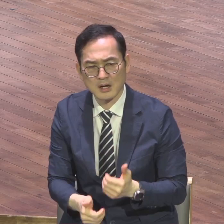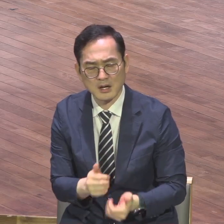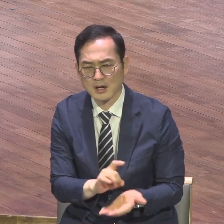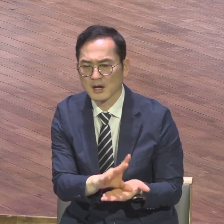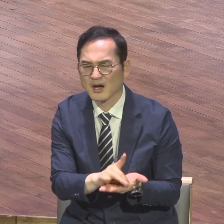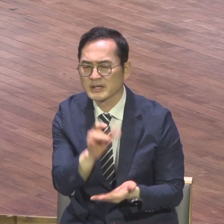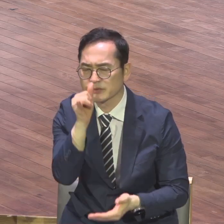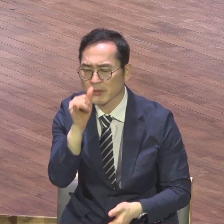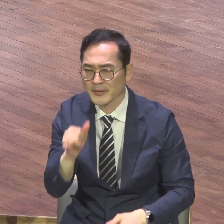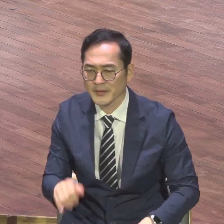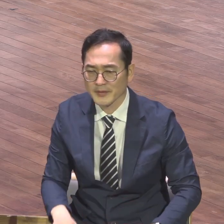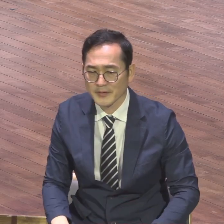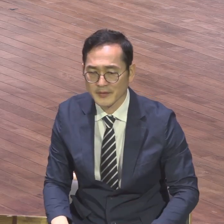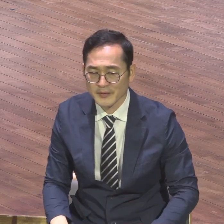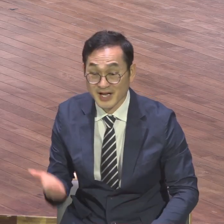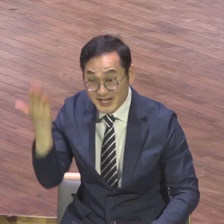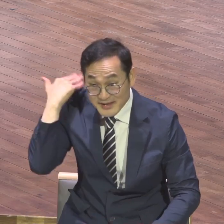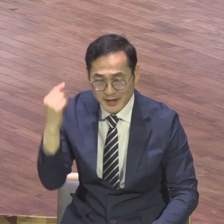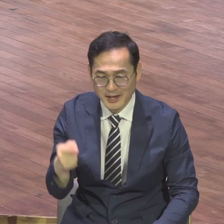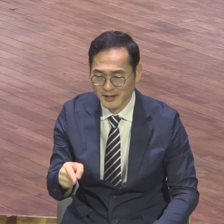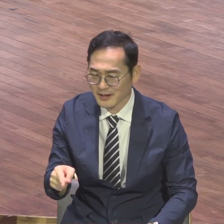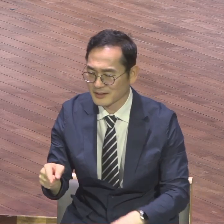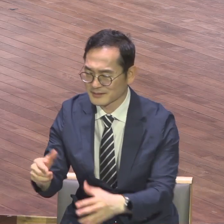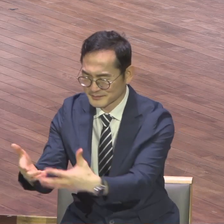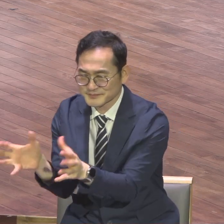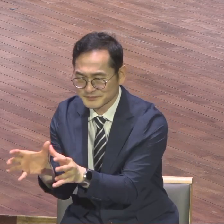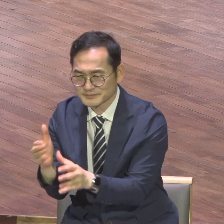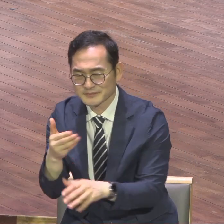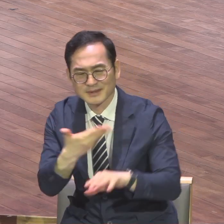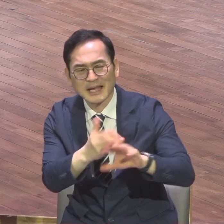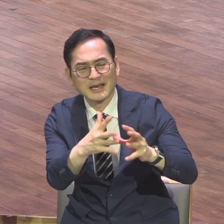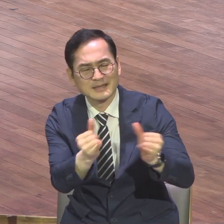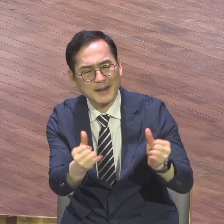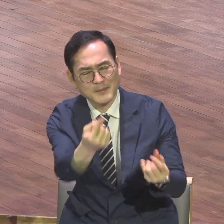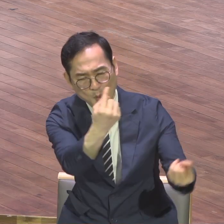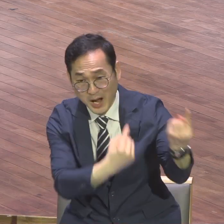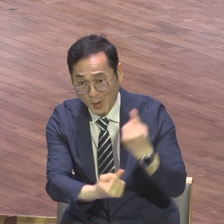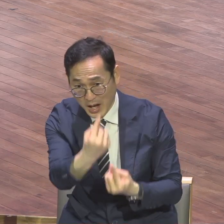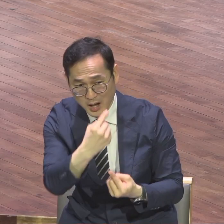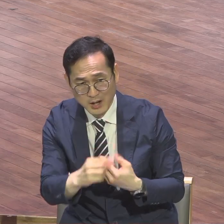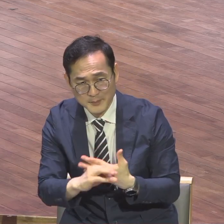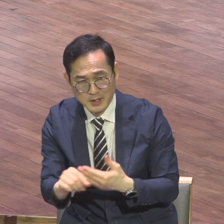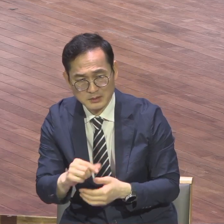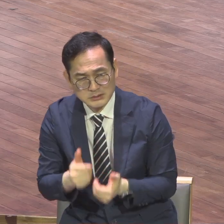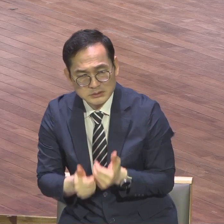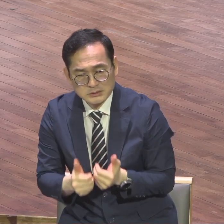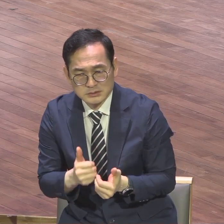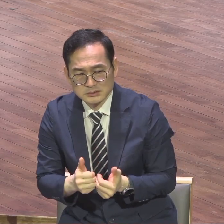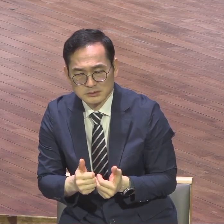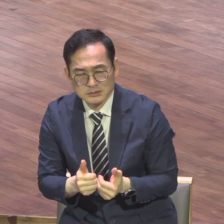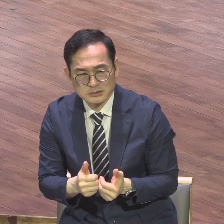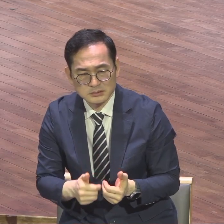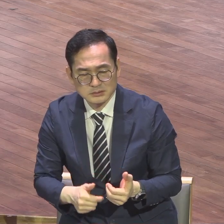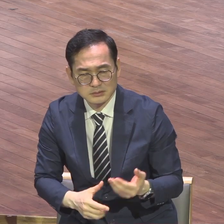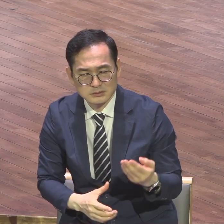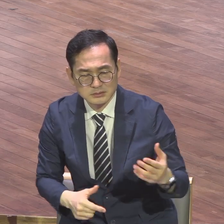그때는요, 히브리파 유대인들은 이방인들을 체질적으로 수용을